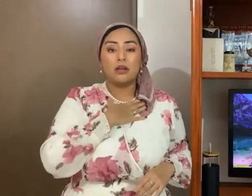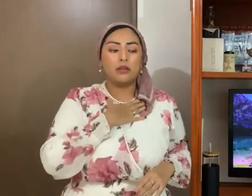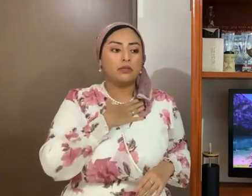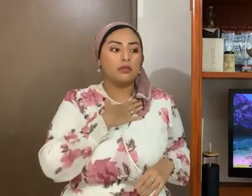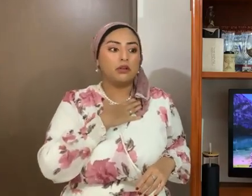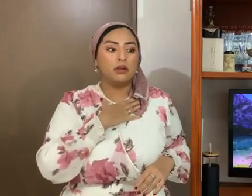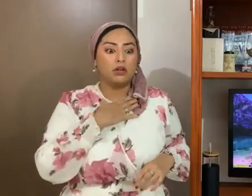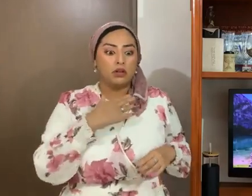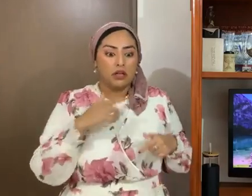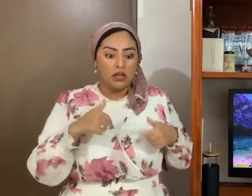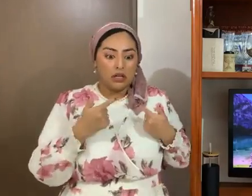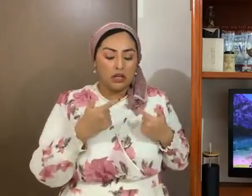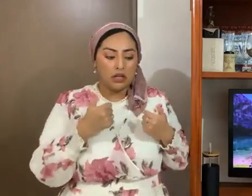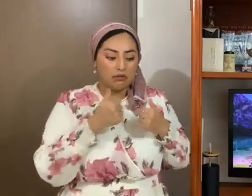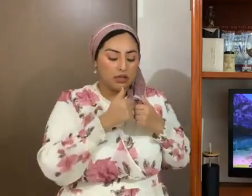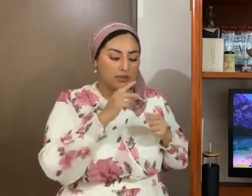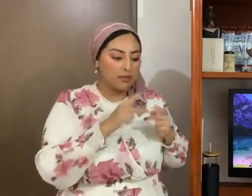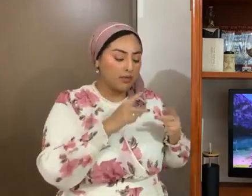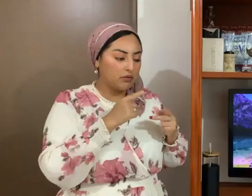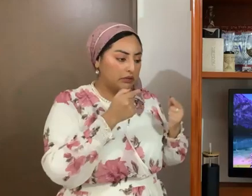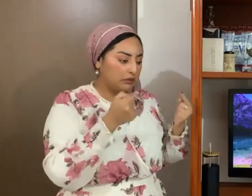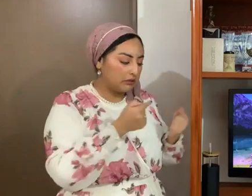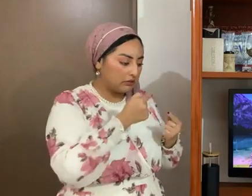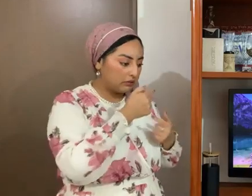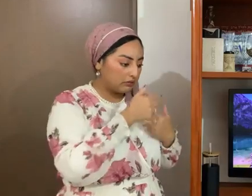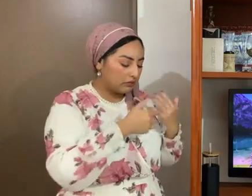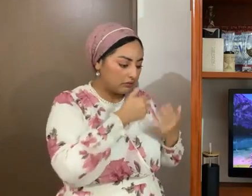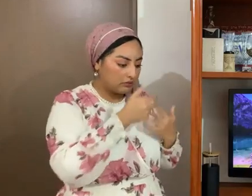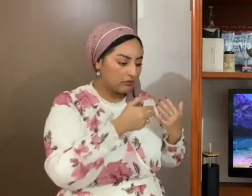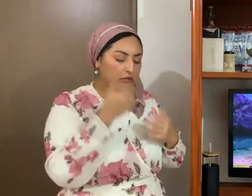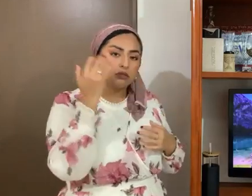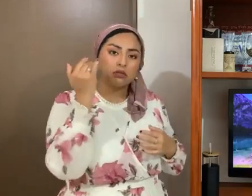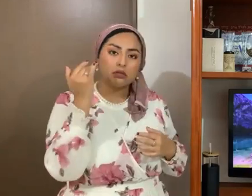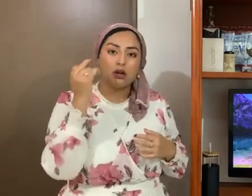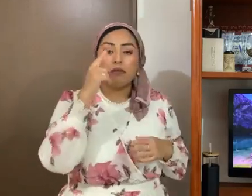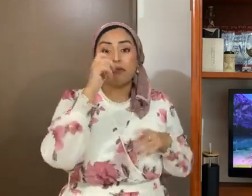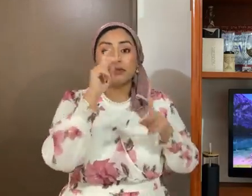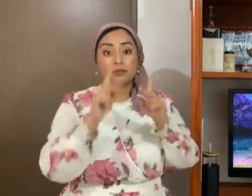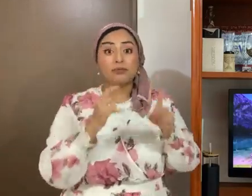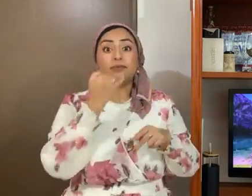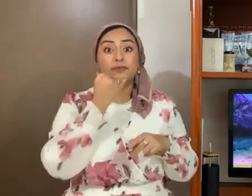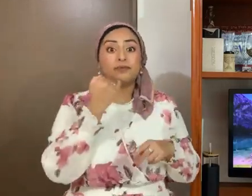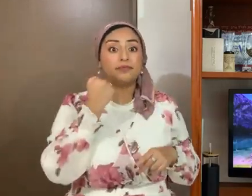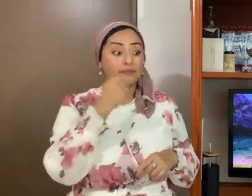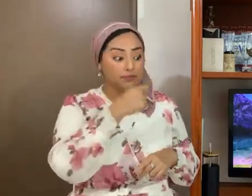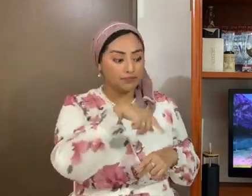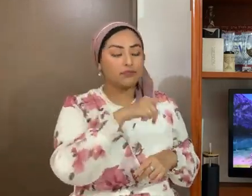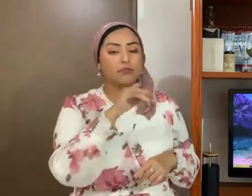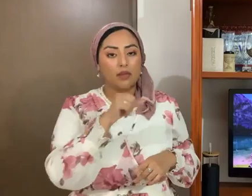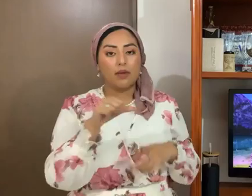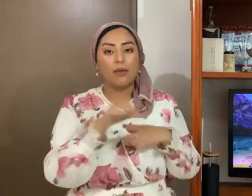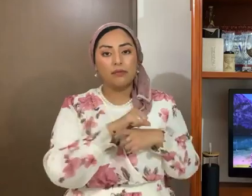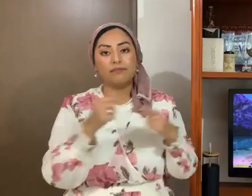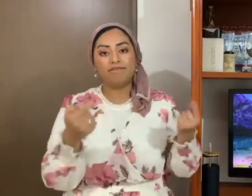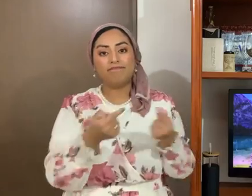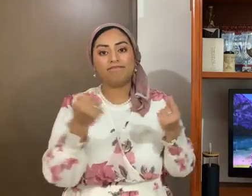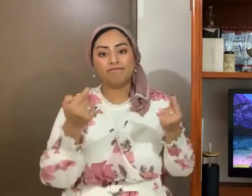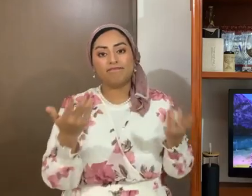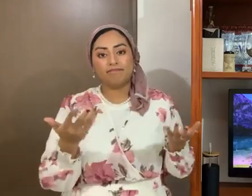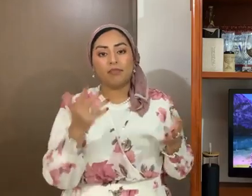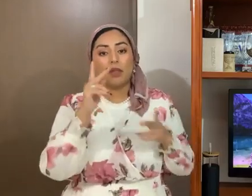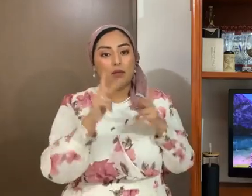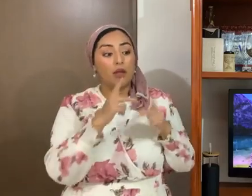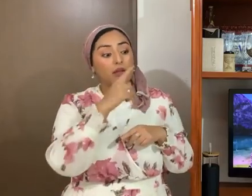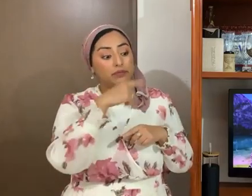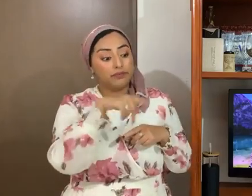inmundos y que vivo en medio de un pueblo que tiene labios inmundos. ¿Por qué? Porque el pueblo sí practicaba la idolatría. Porque el